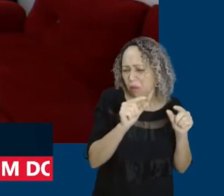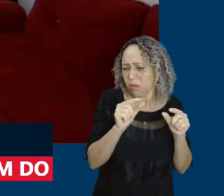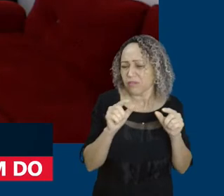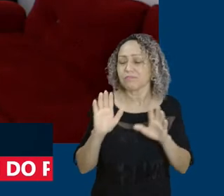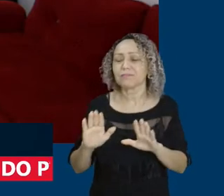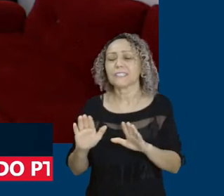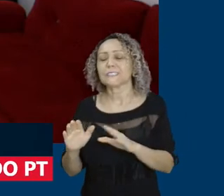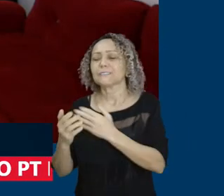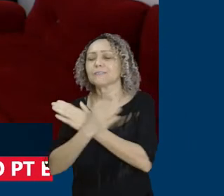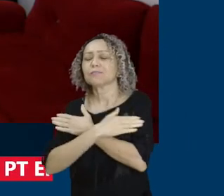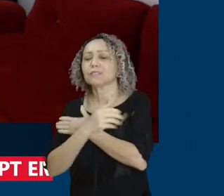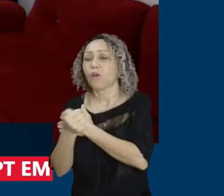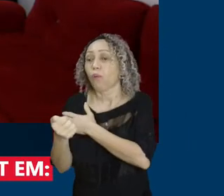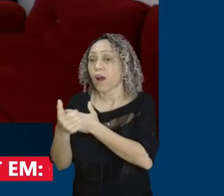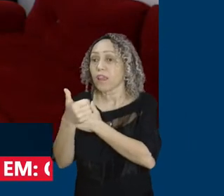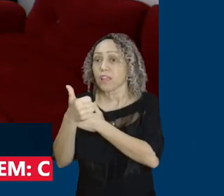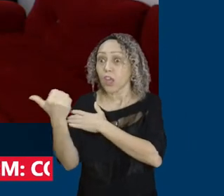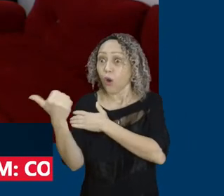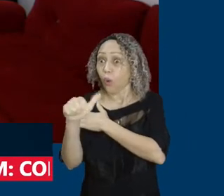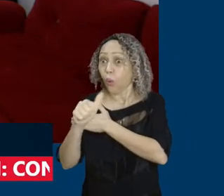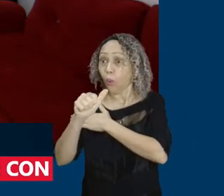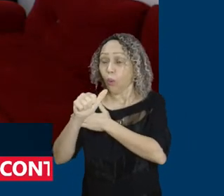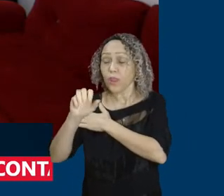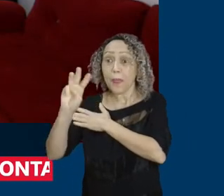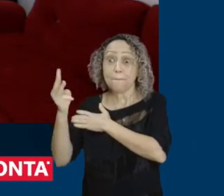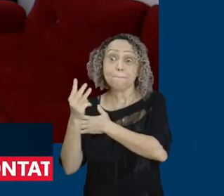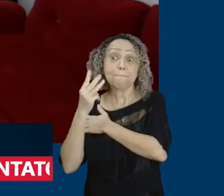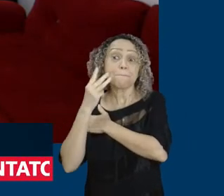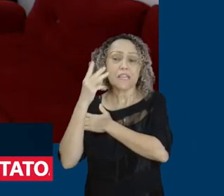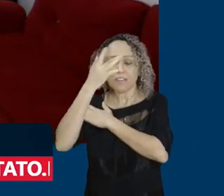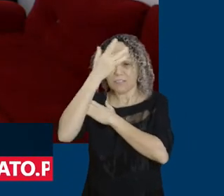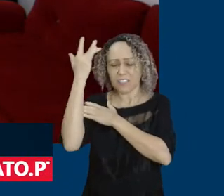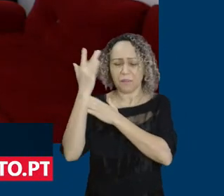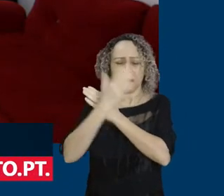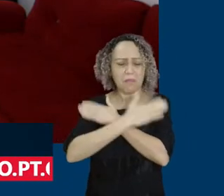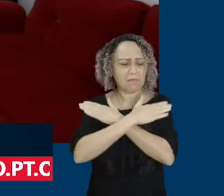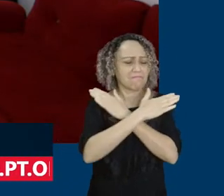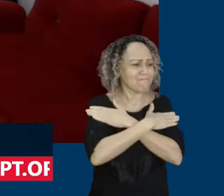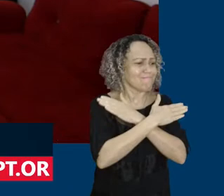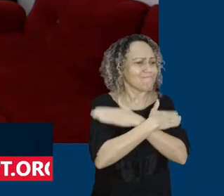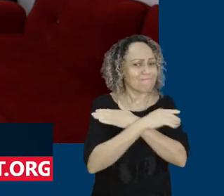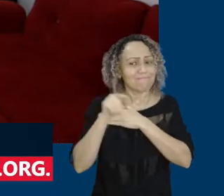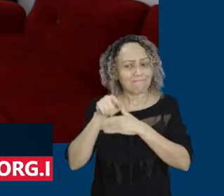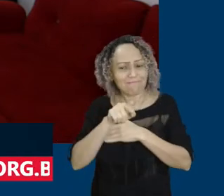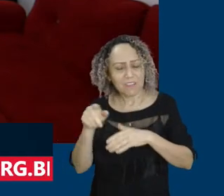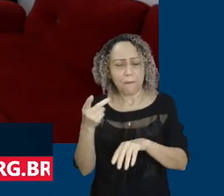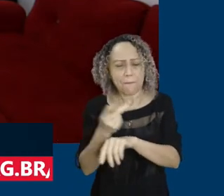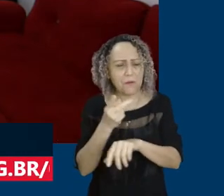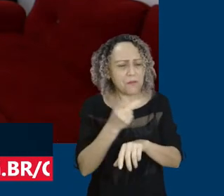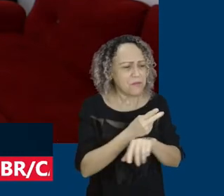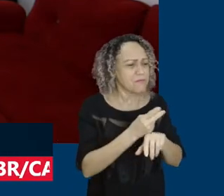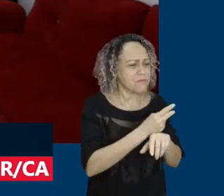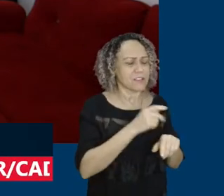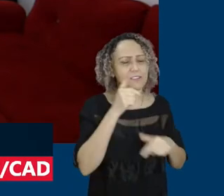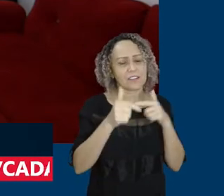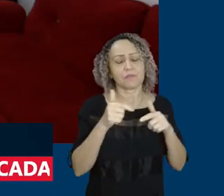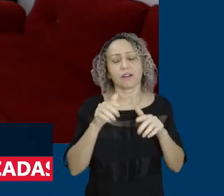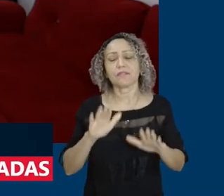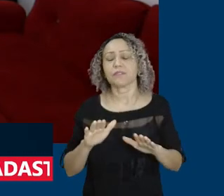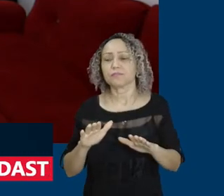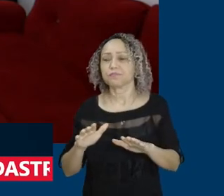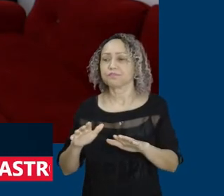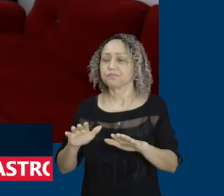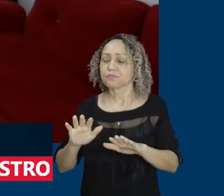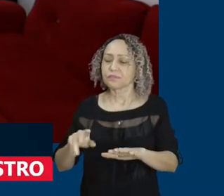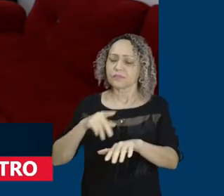milhões de pessoas atrás de trabalho. Não é à toa que a gente está na vice-liderança em termos de desemprego entre os países